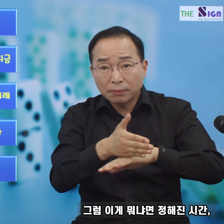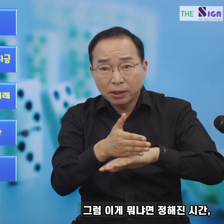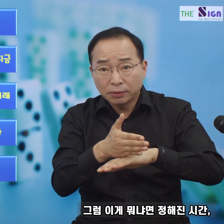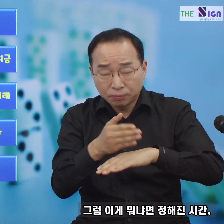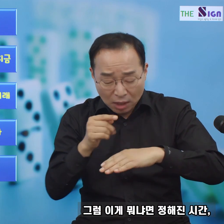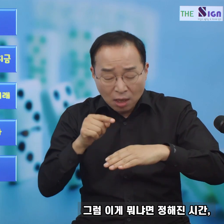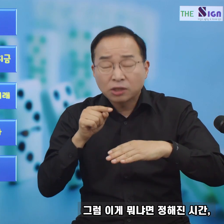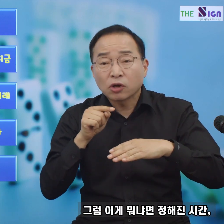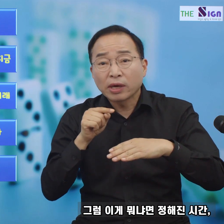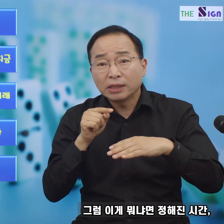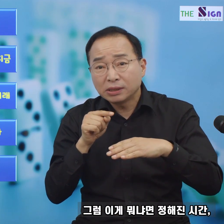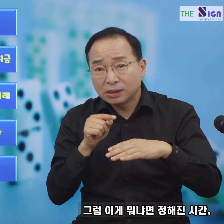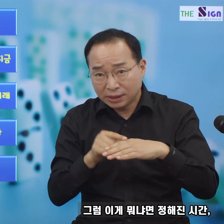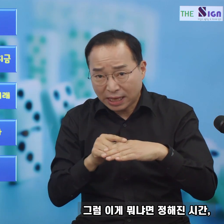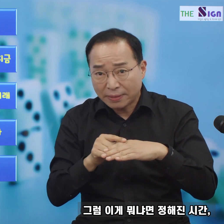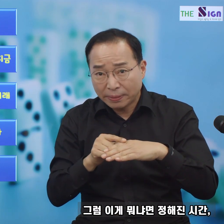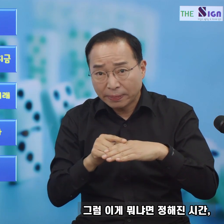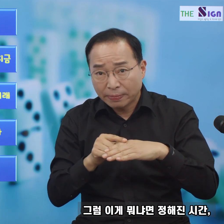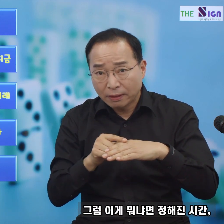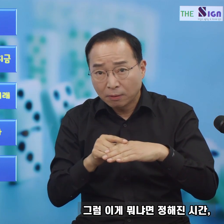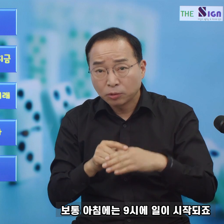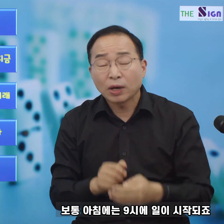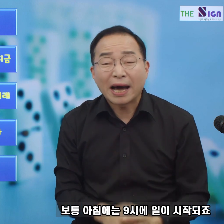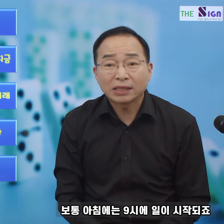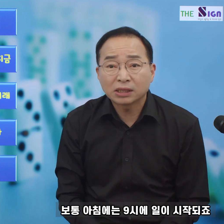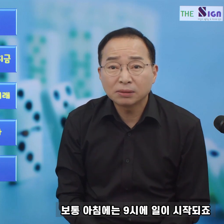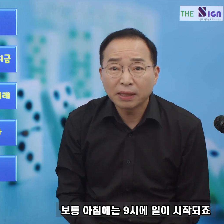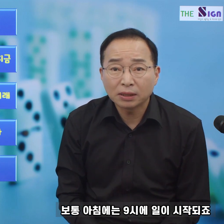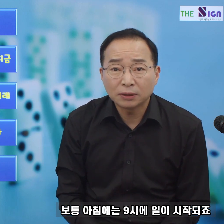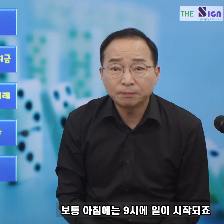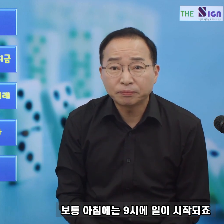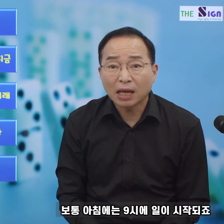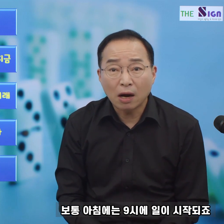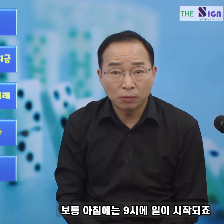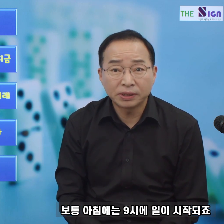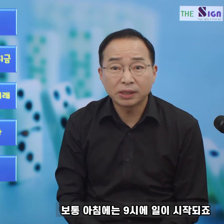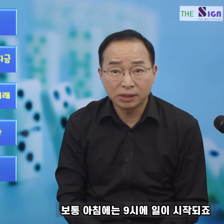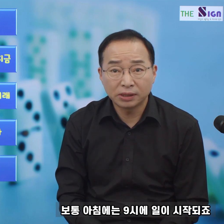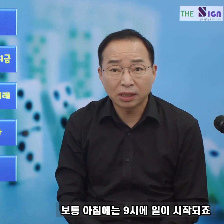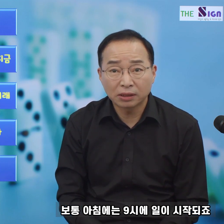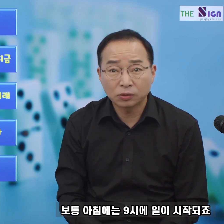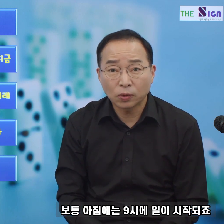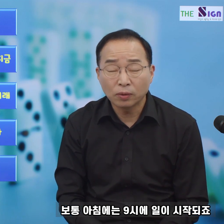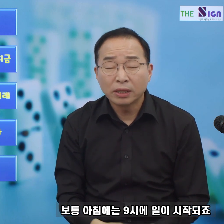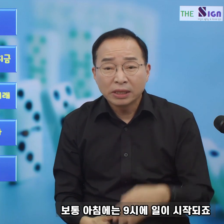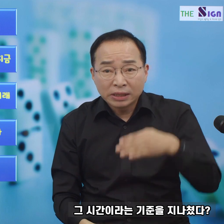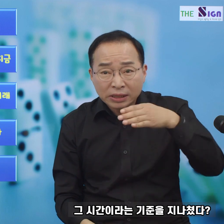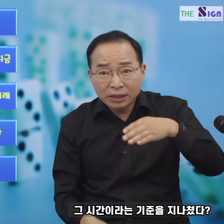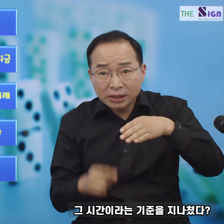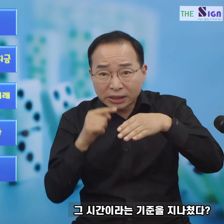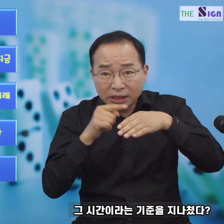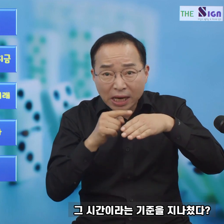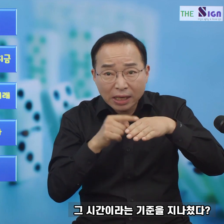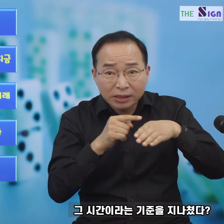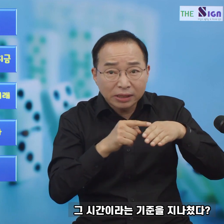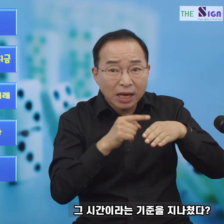뭐냐면은 정해진 시간, 보통 아침에는 9시에 일이 시작되죠. 그